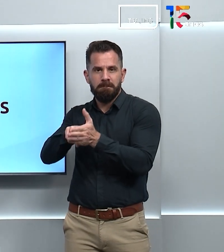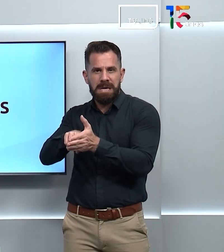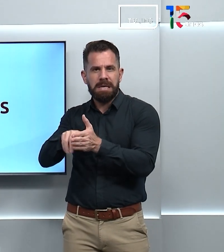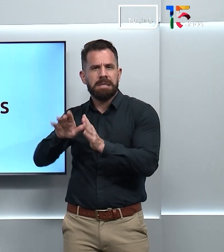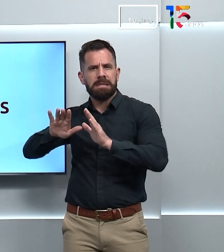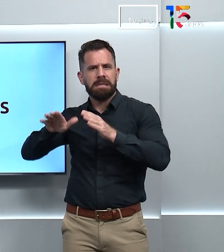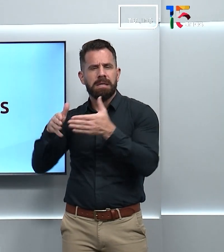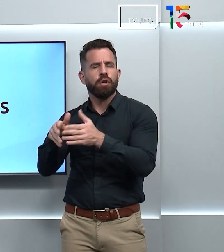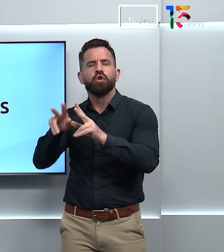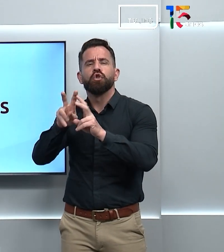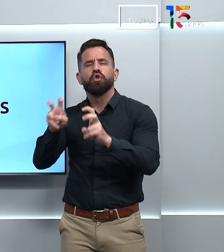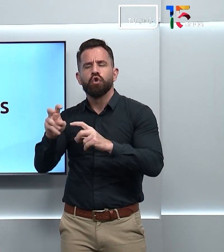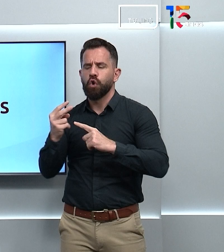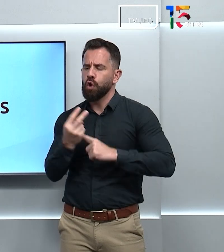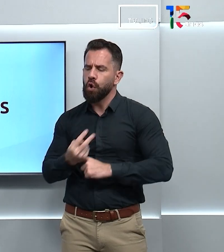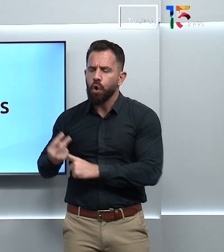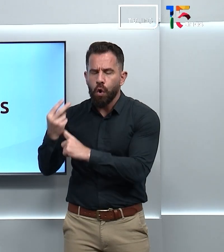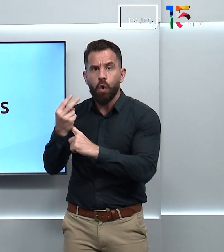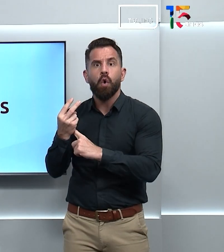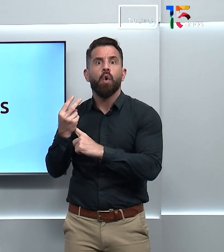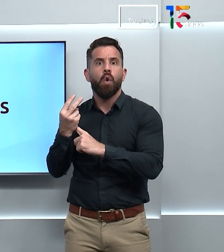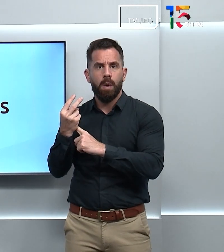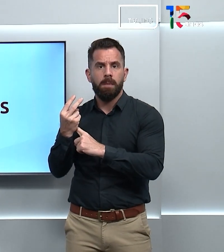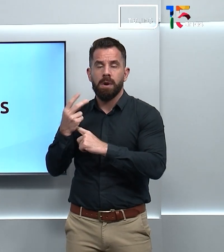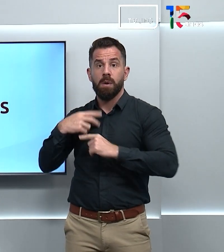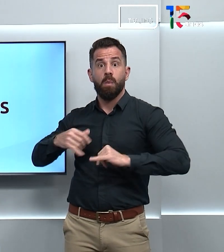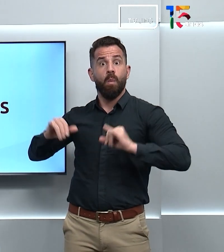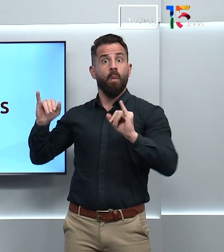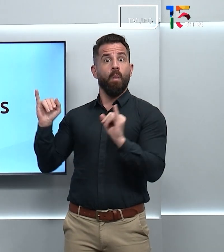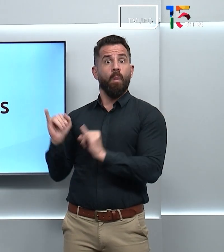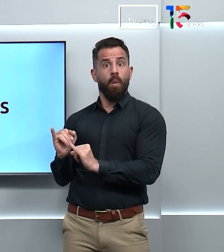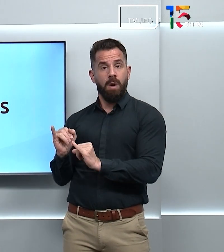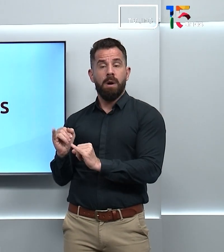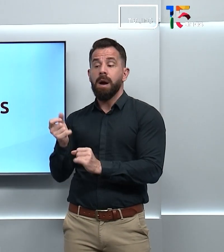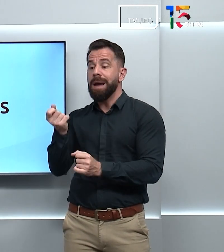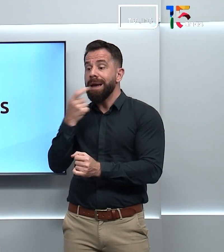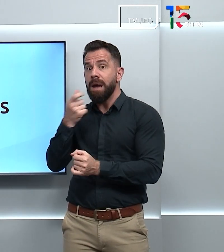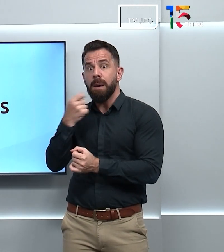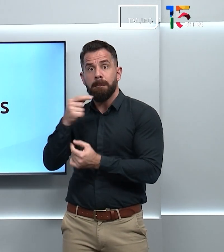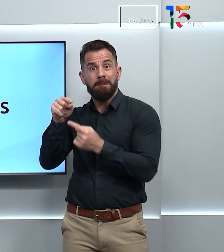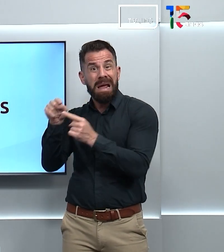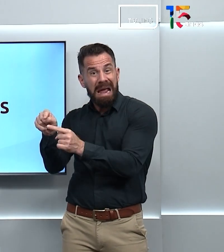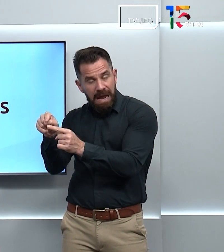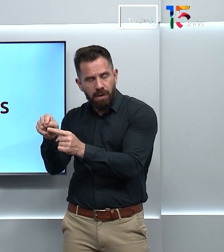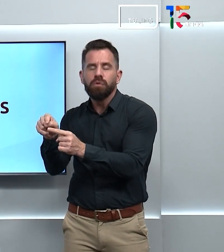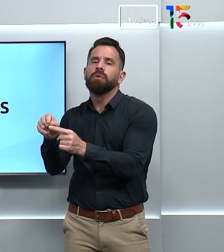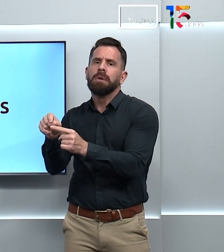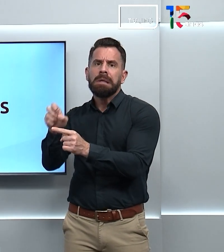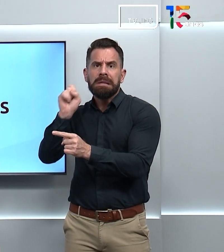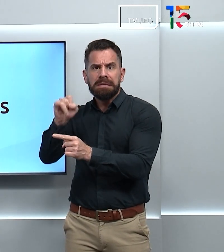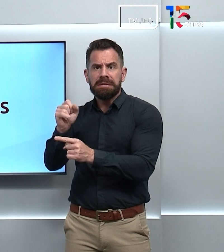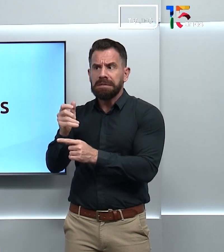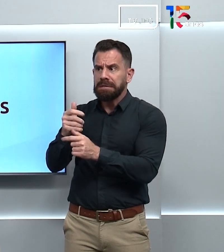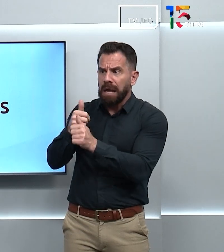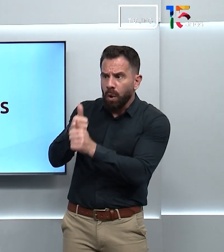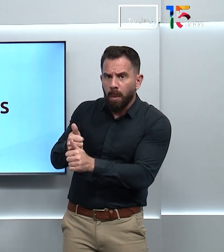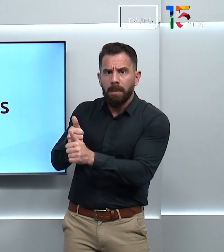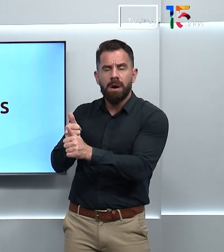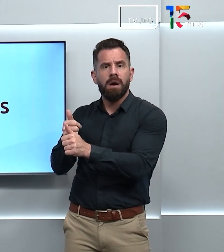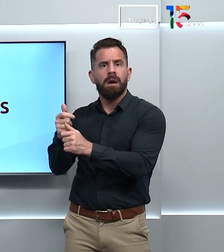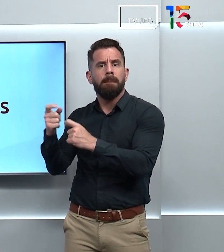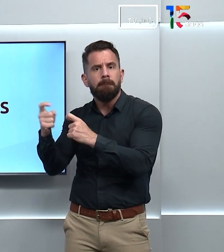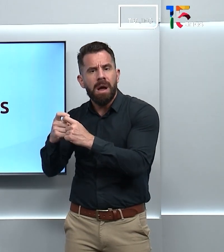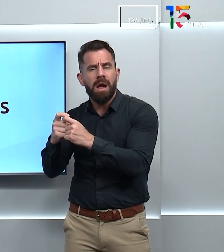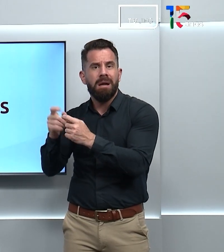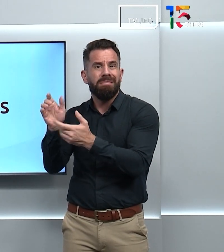de um remédio como esse for interrompido, sem a supervisão de um médico, o apetite pode voltar e o peso sobe